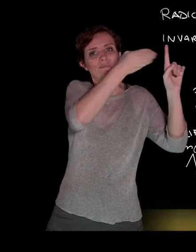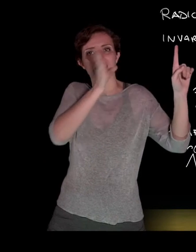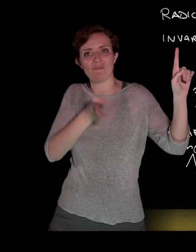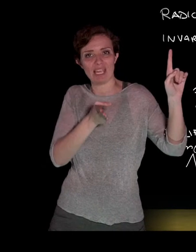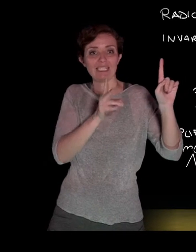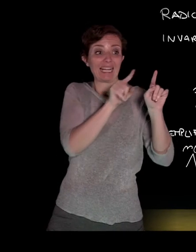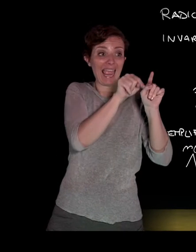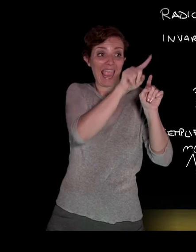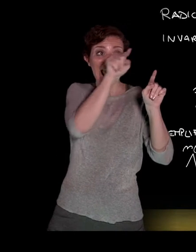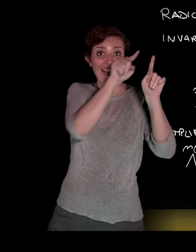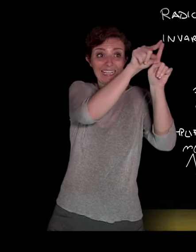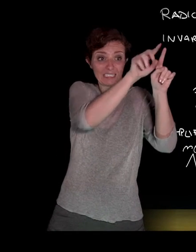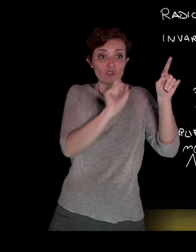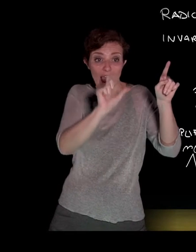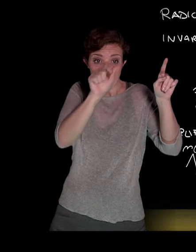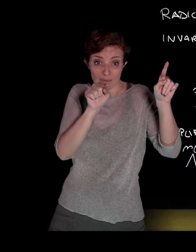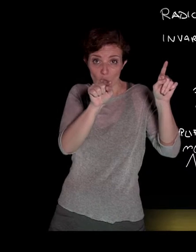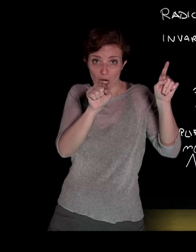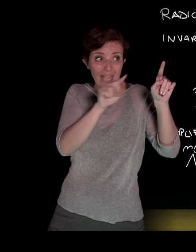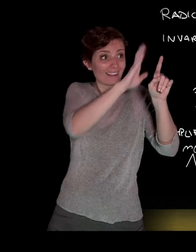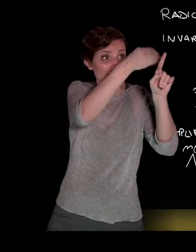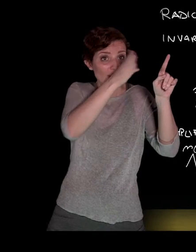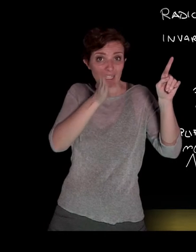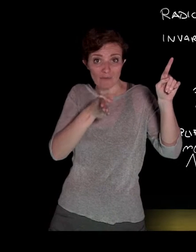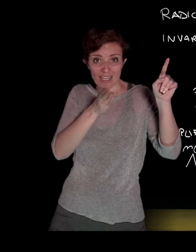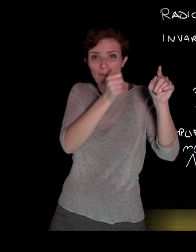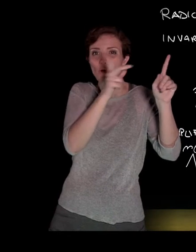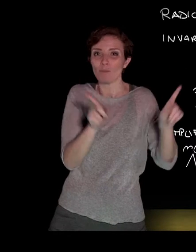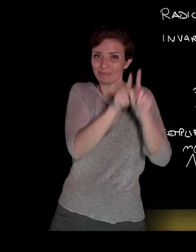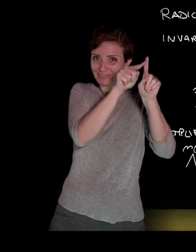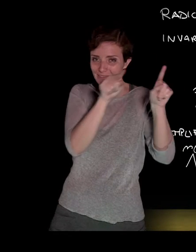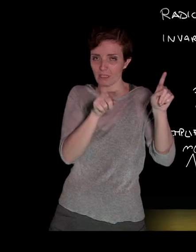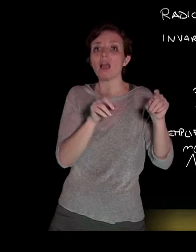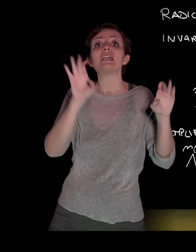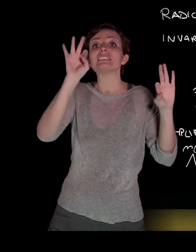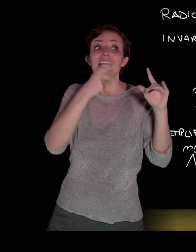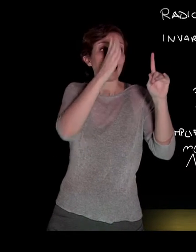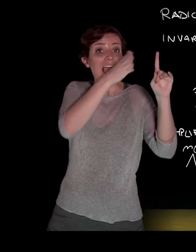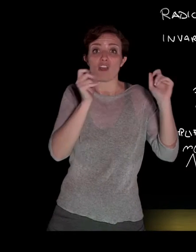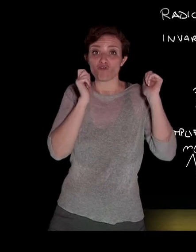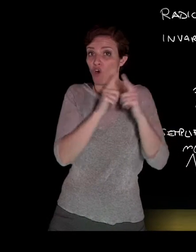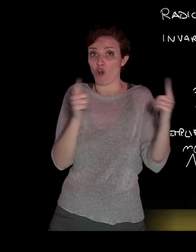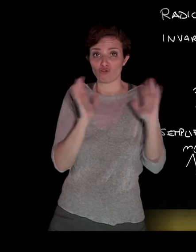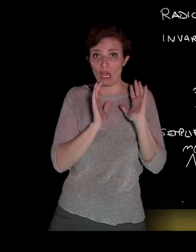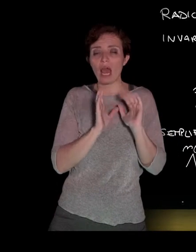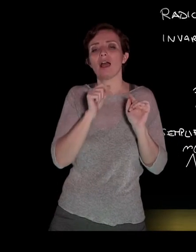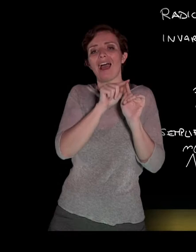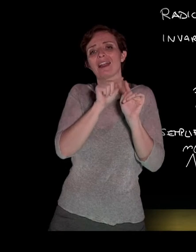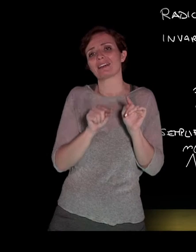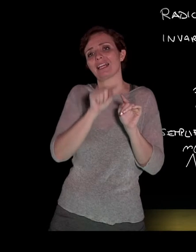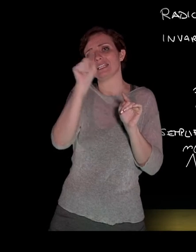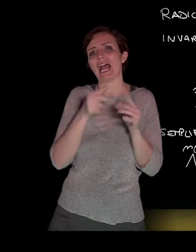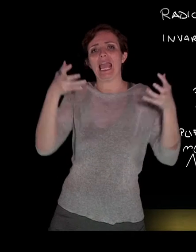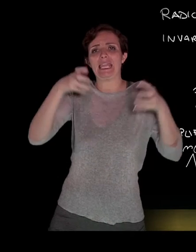fattore comune l'indice è l'esponente della dc del radicale di esponente del radicando nel caso in cui non esistono divisori comune invece parleremo di